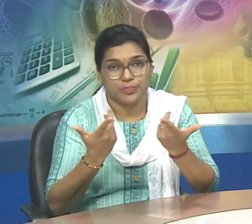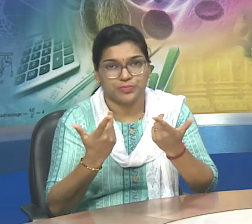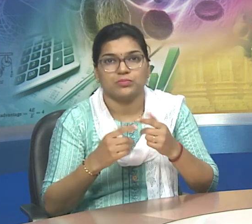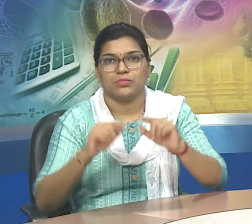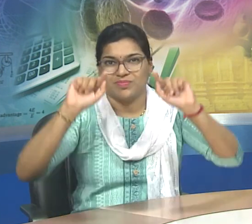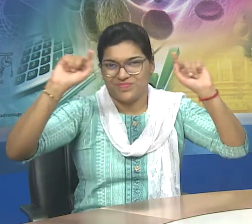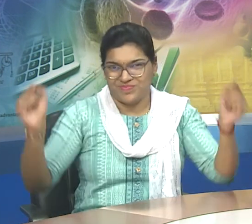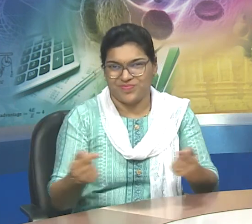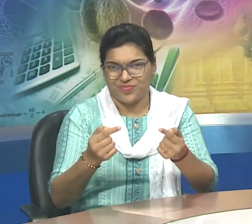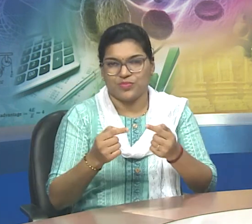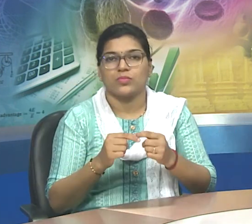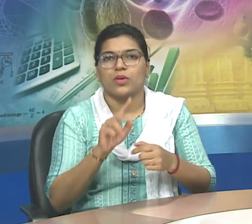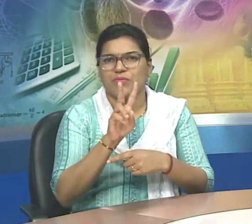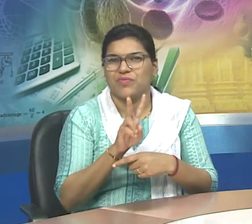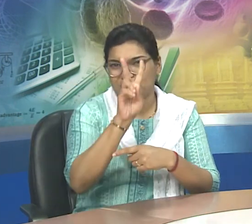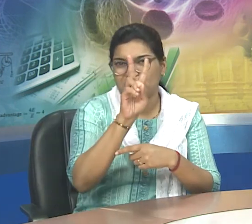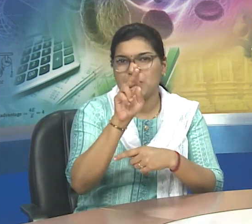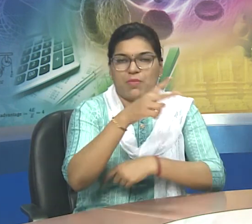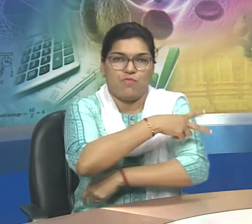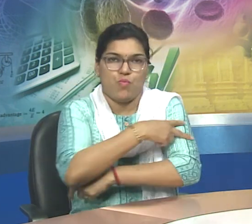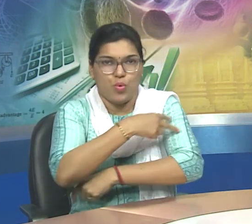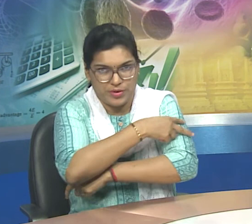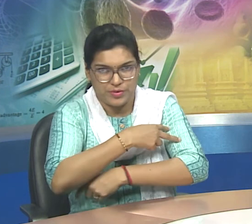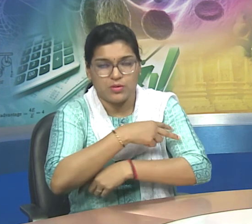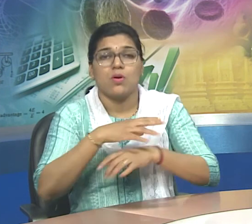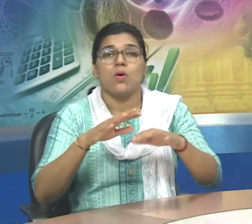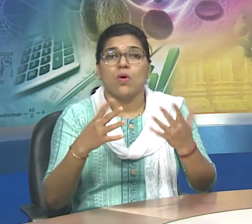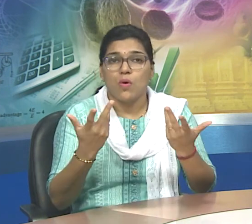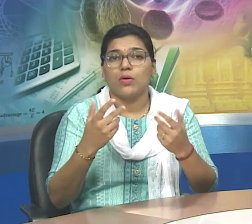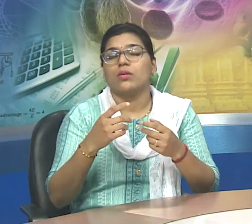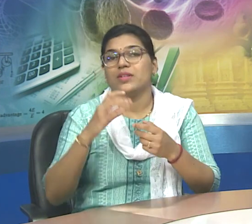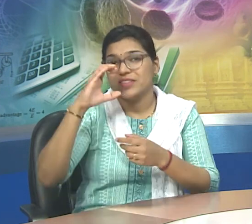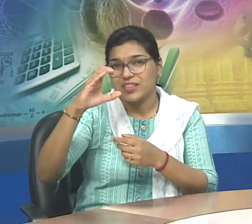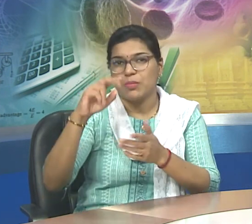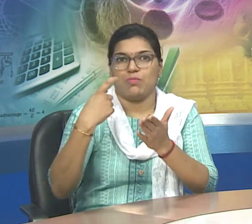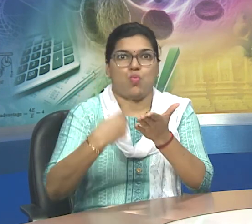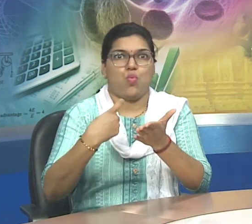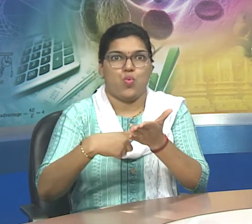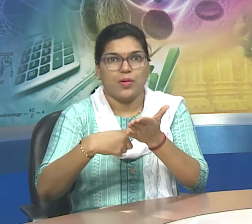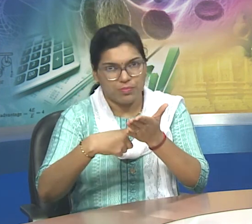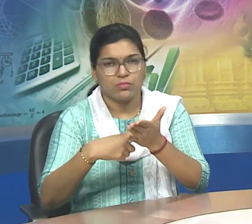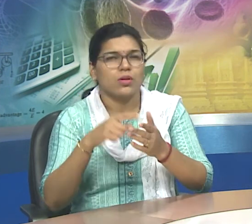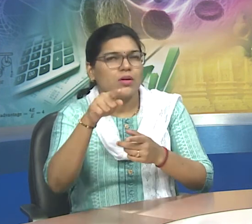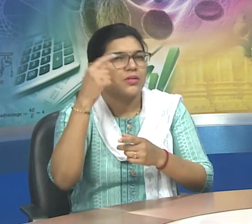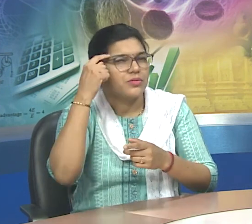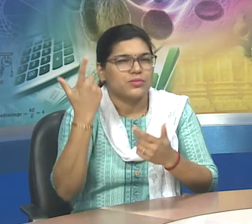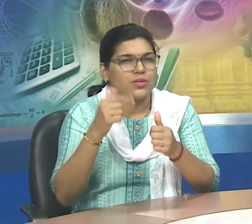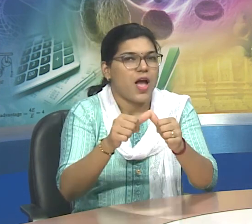डैश। मतलब स्टेट की जो मेंबरशिप है वो दो में से किस प्रकार की है? पहला बिंदु कह रहा है